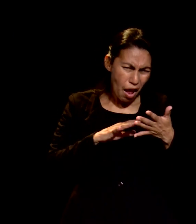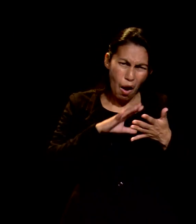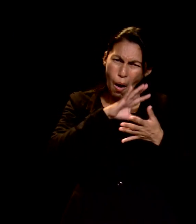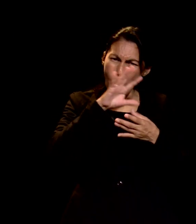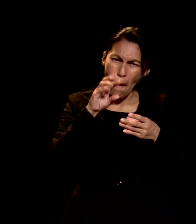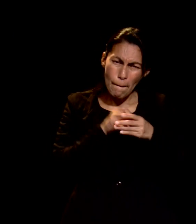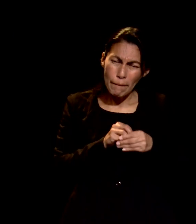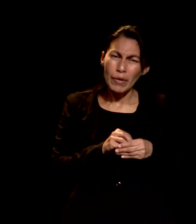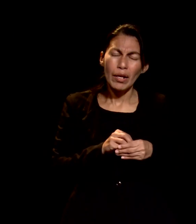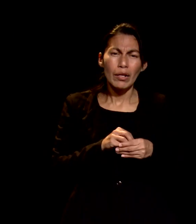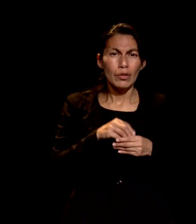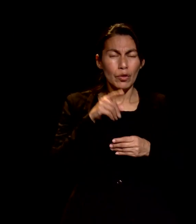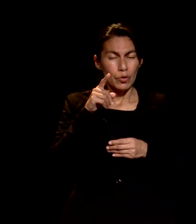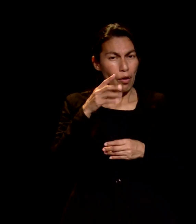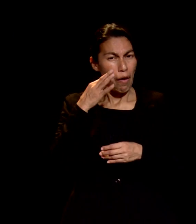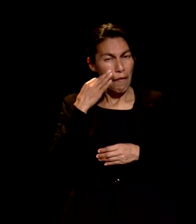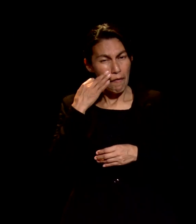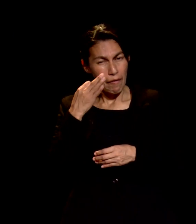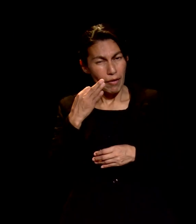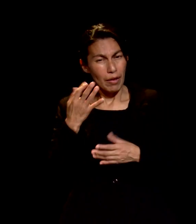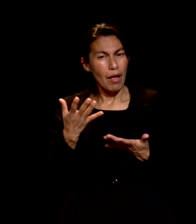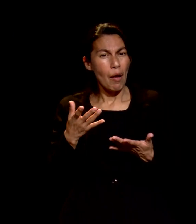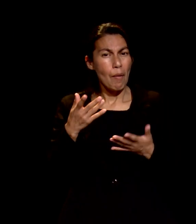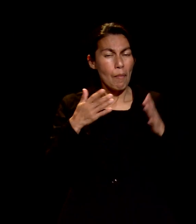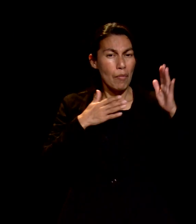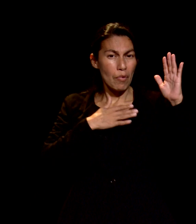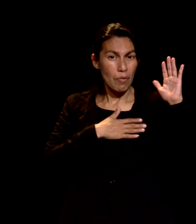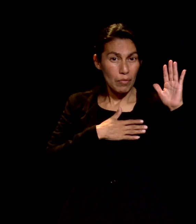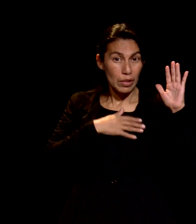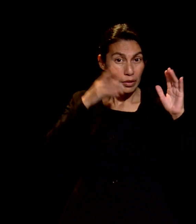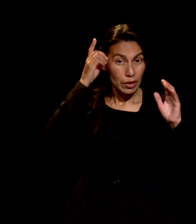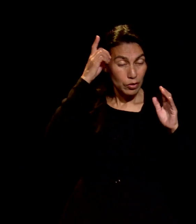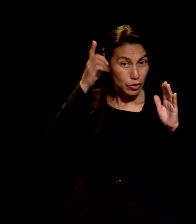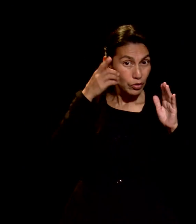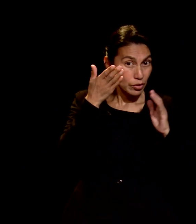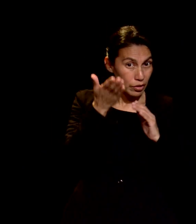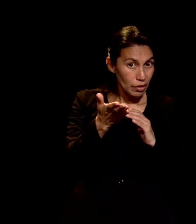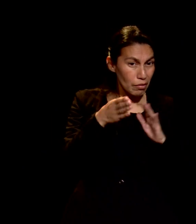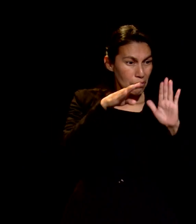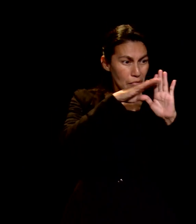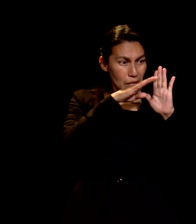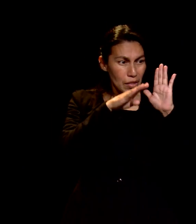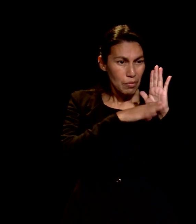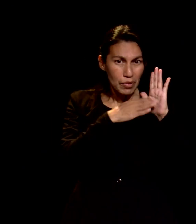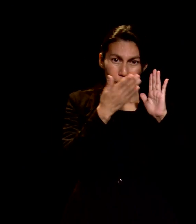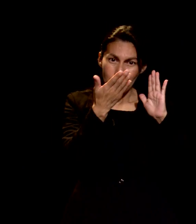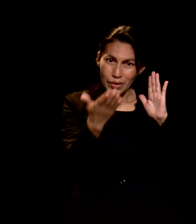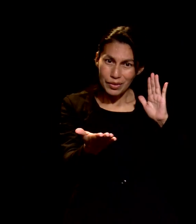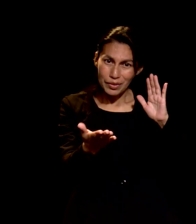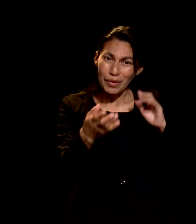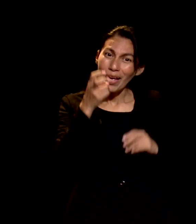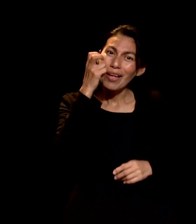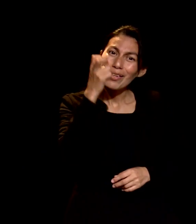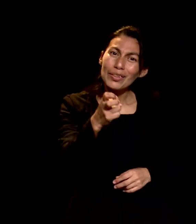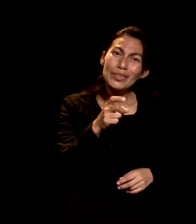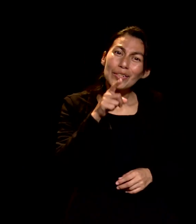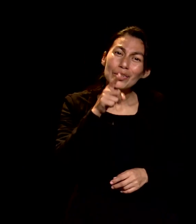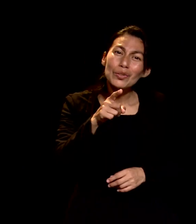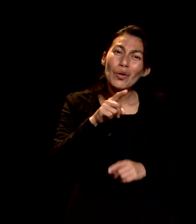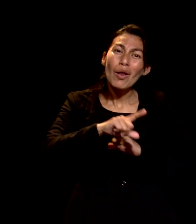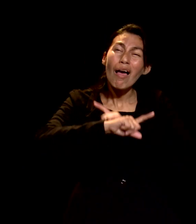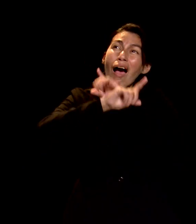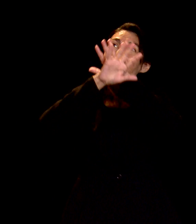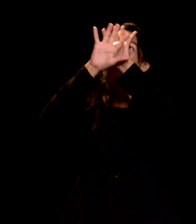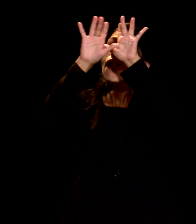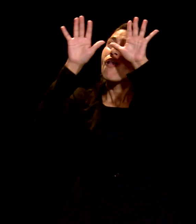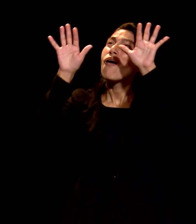promesa Y encuentra También El mandamiento Que Dios Tiene para ti Entonces verás La gloria